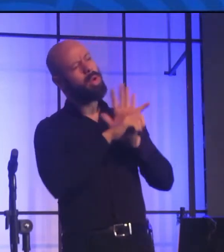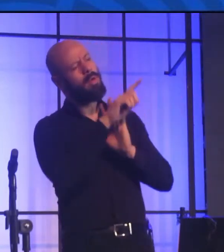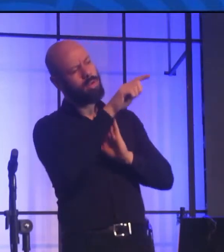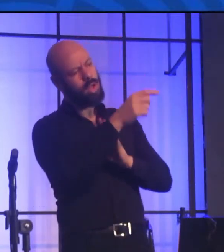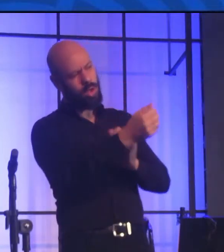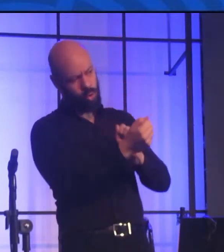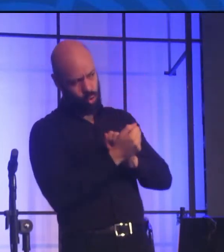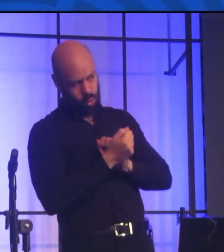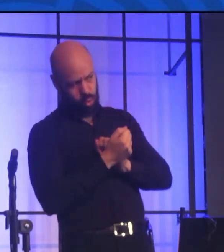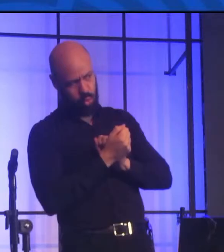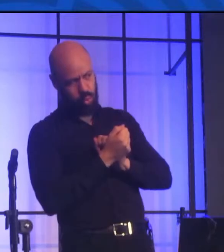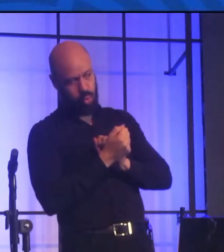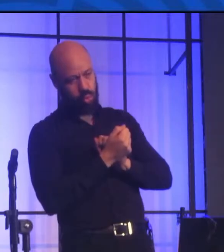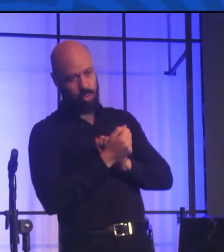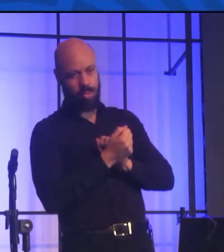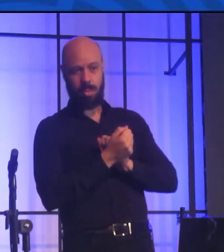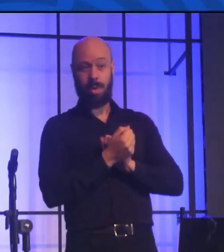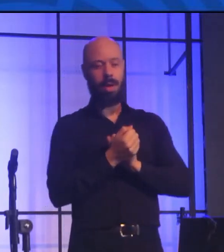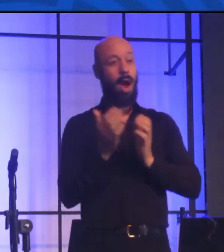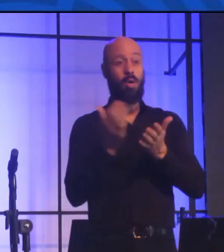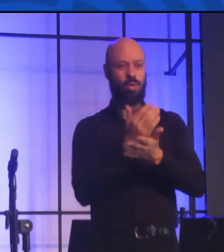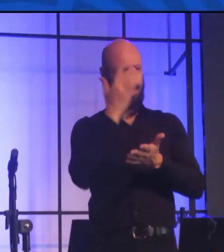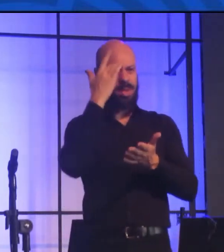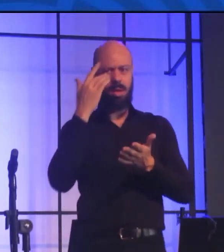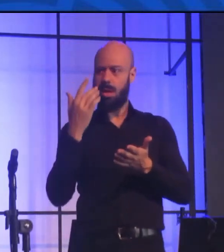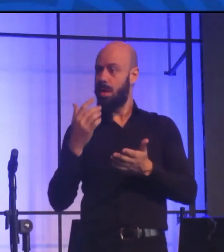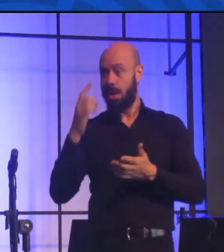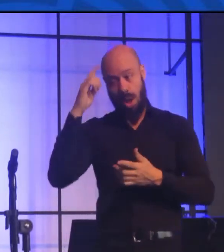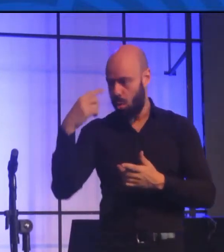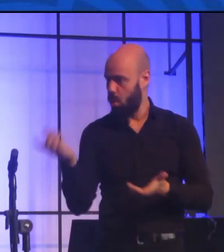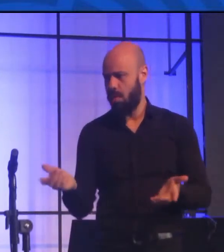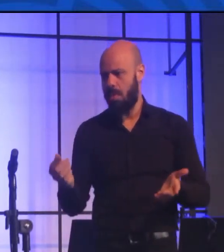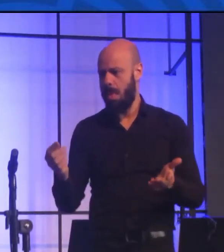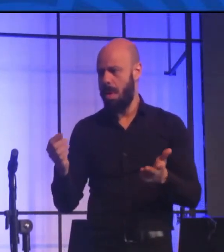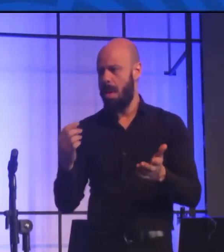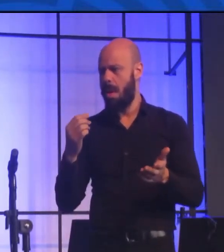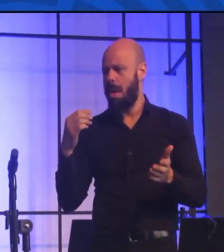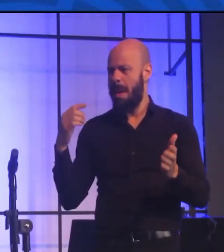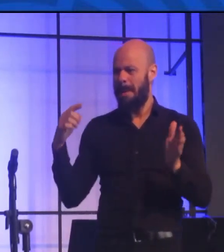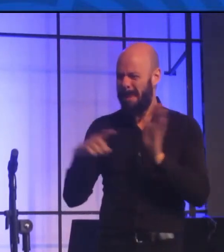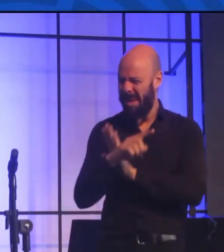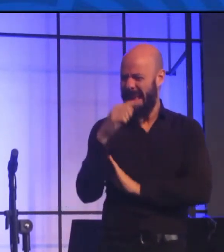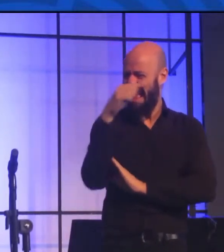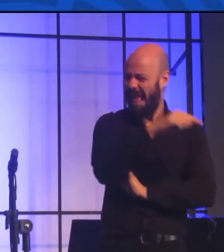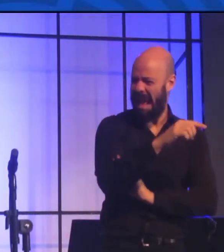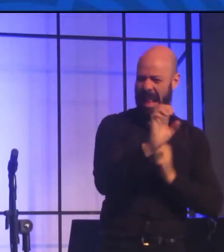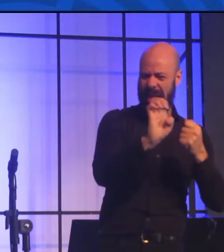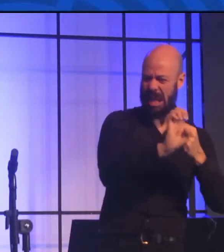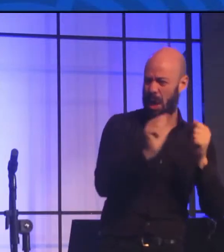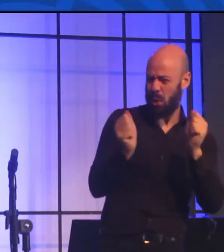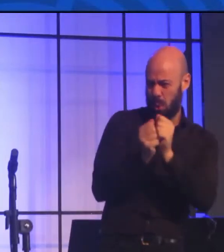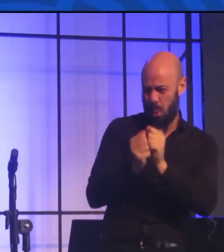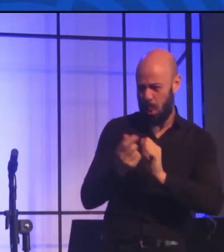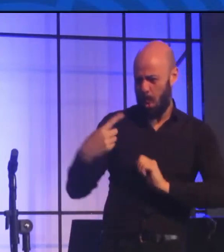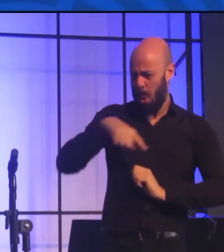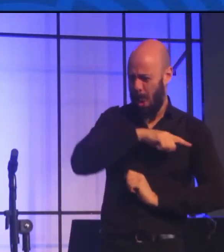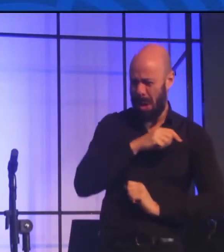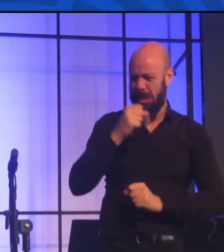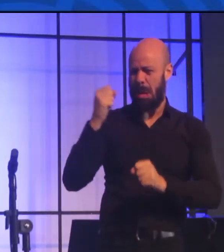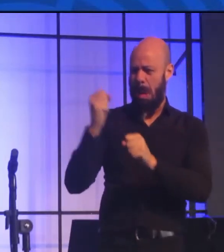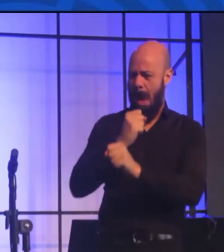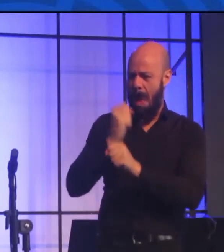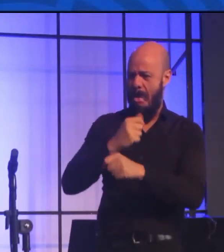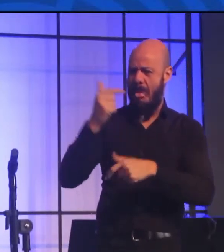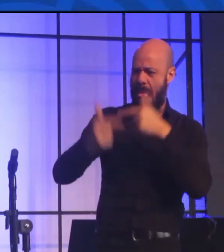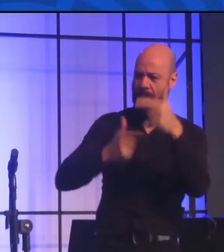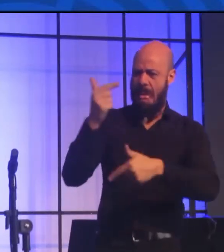Talvez os outros disseram assim: tira isso da cabeça. Tu vai querer que Eliseu, um homem de Deus, com tantas coisas importantes, um homem